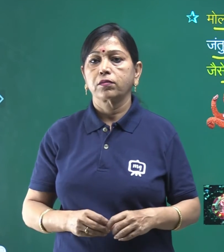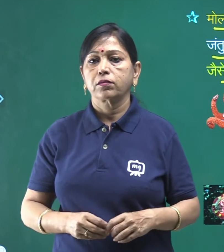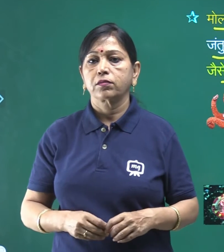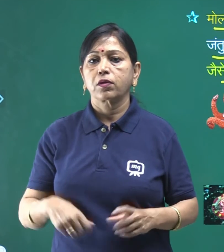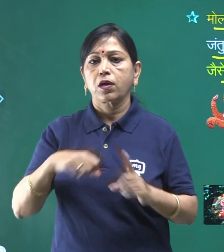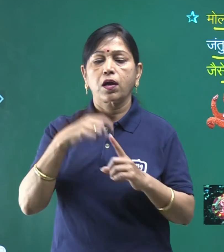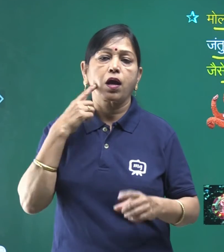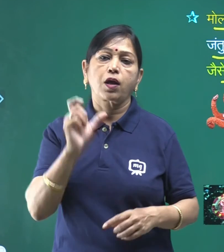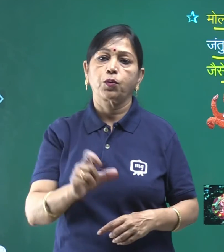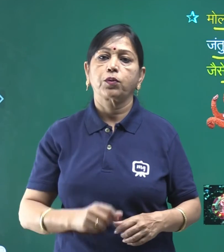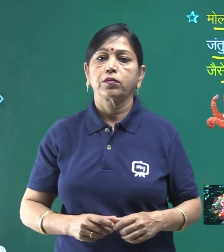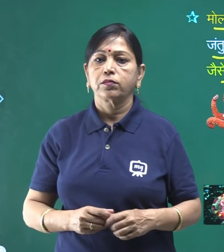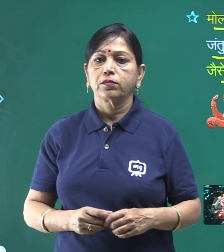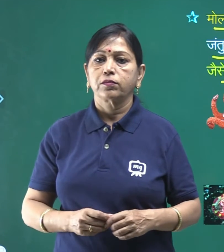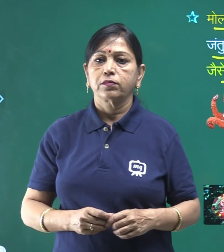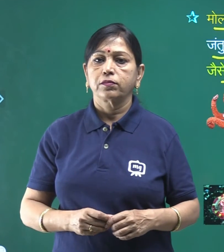काइटोन,